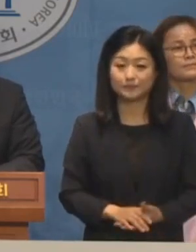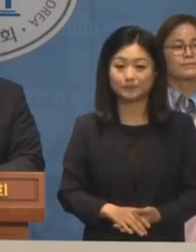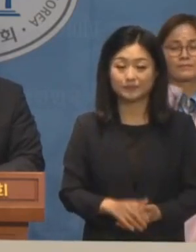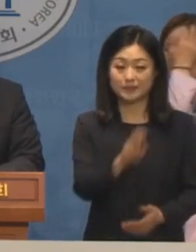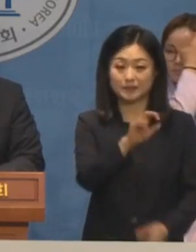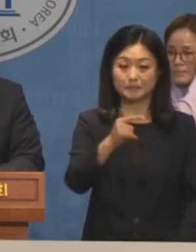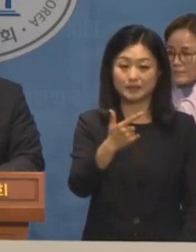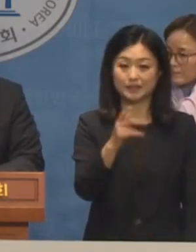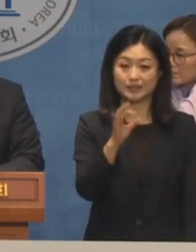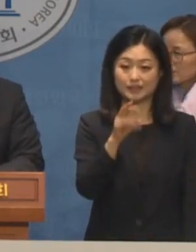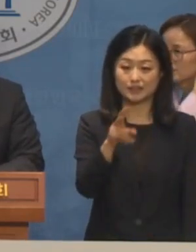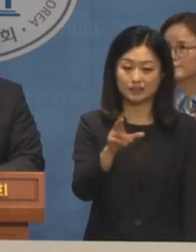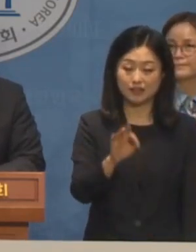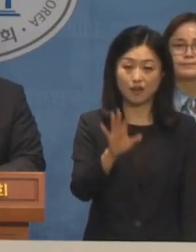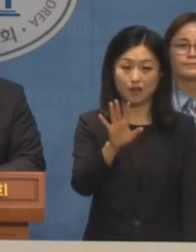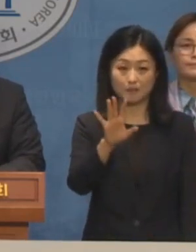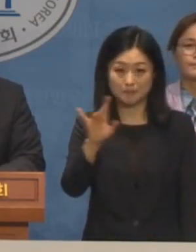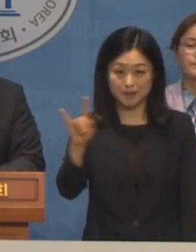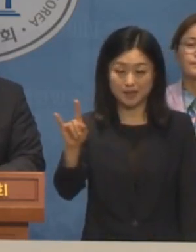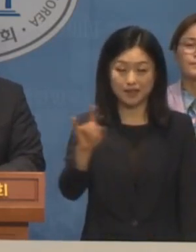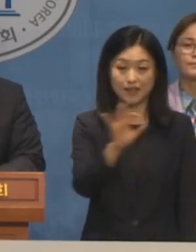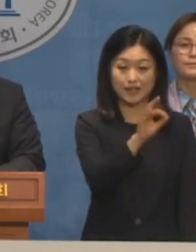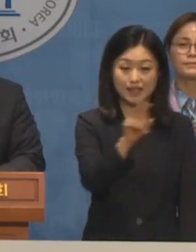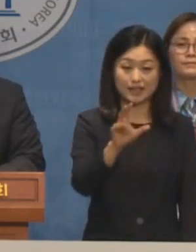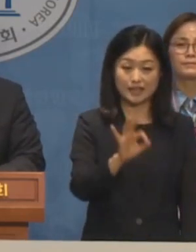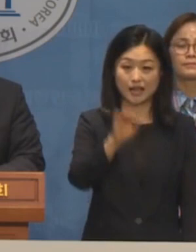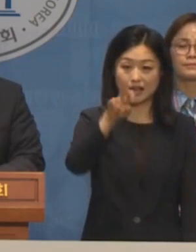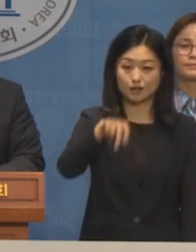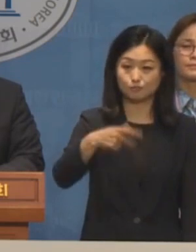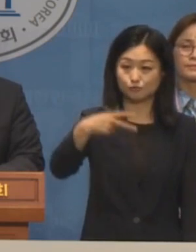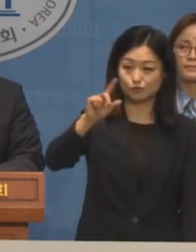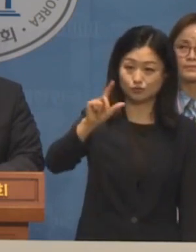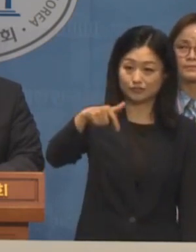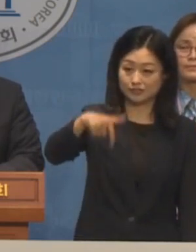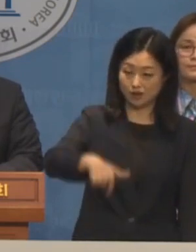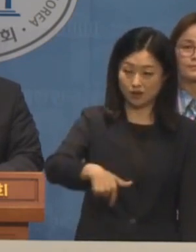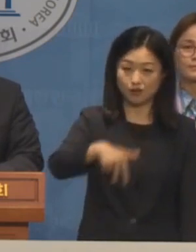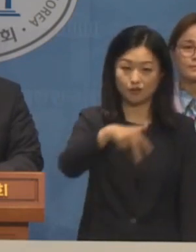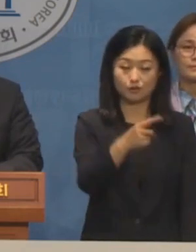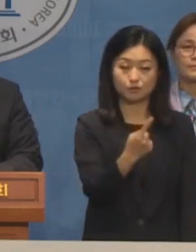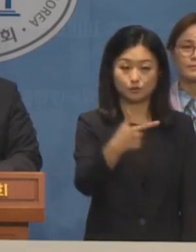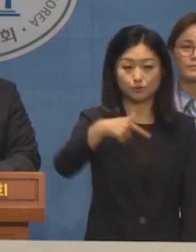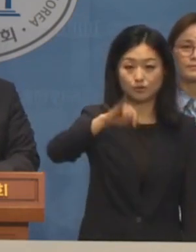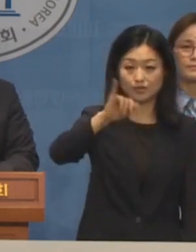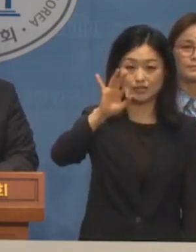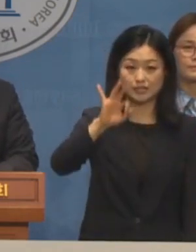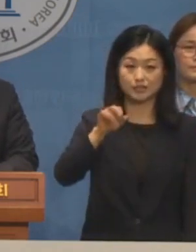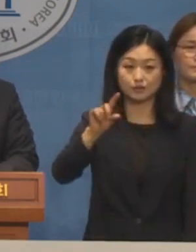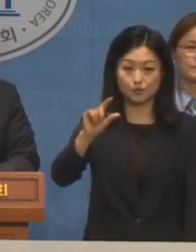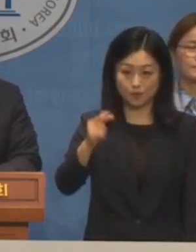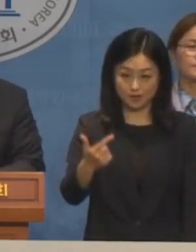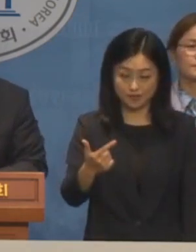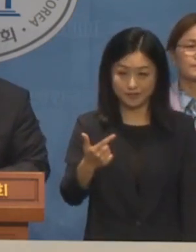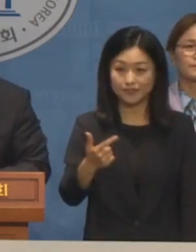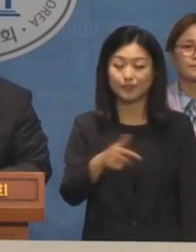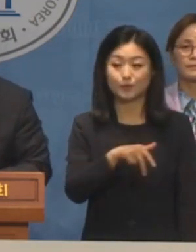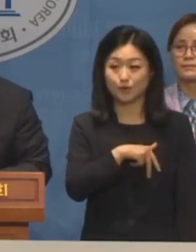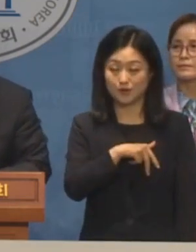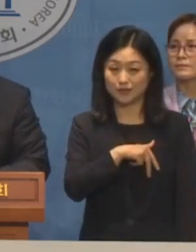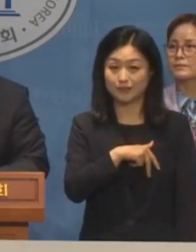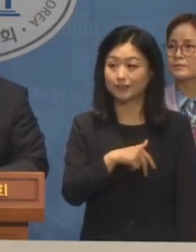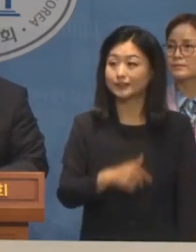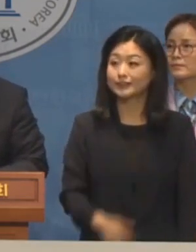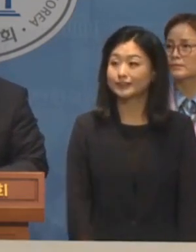민영배 의원님 모셨습니다. 양문석 의원님 모셨습니다. 조계현 의원님 모셨습니다. 네.